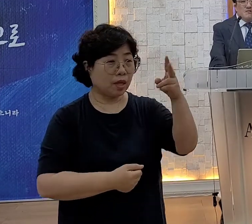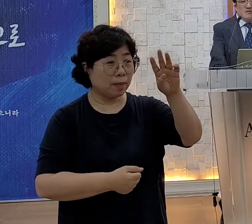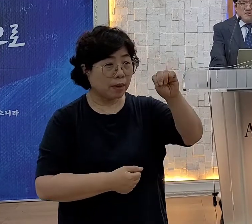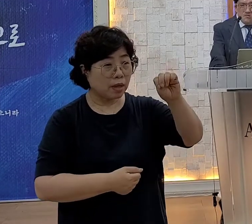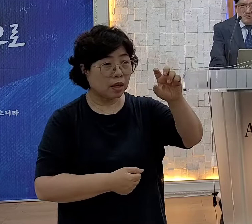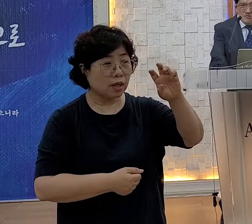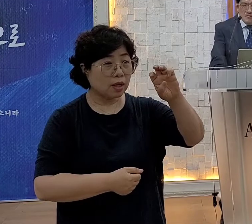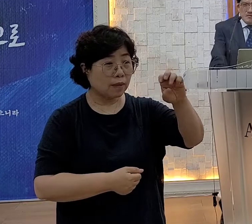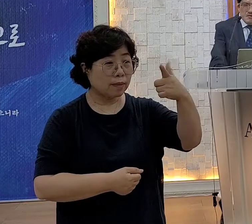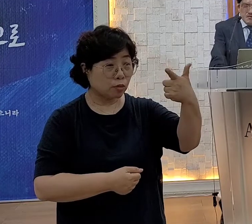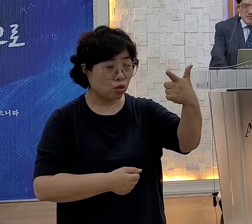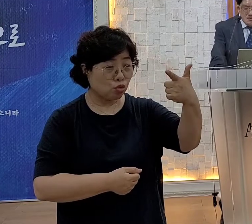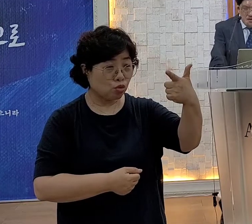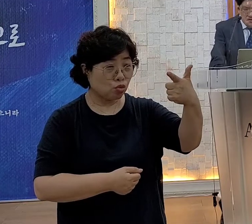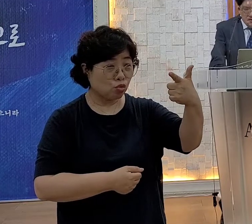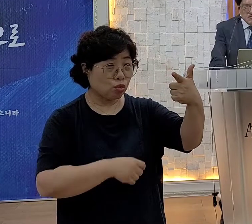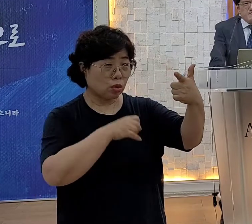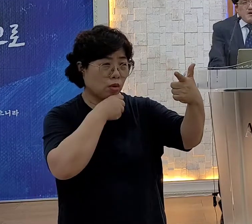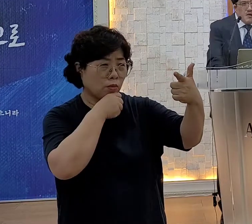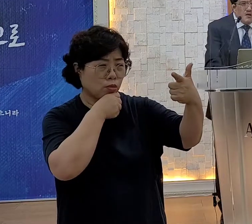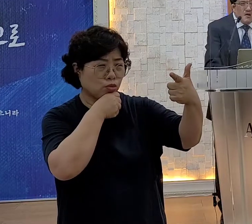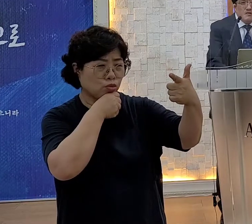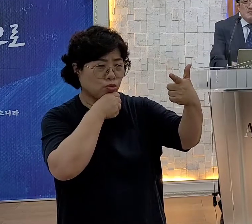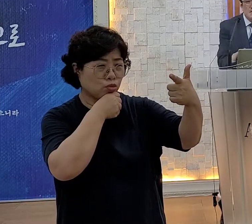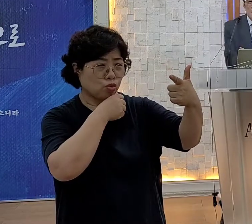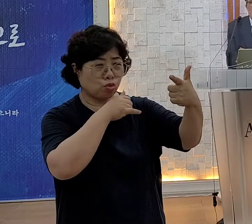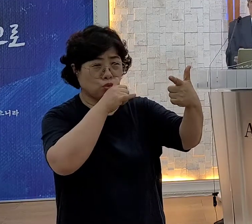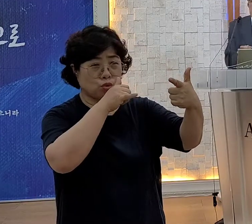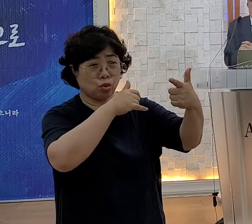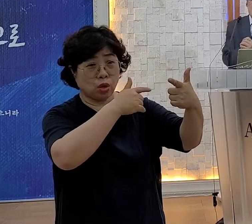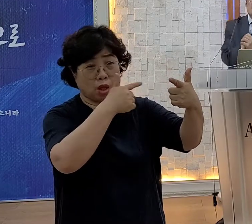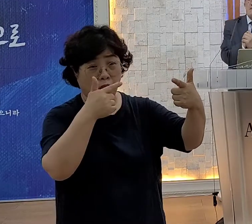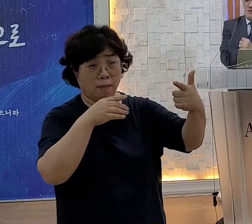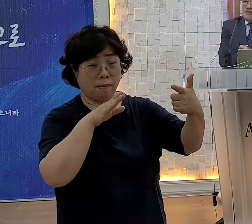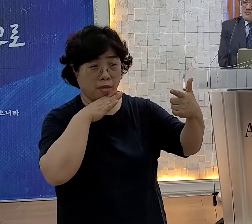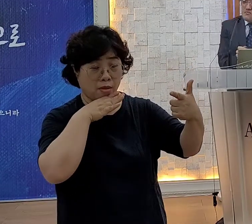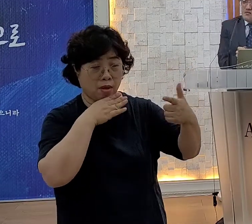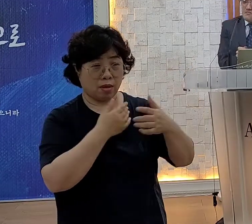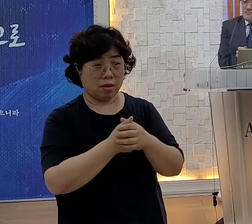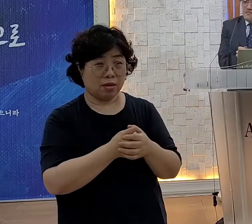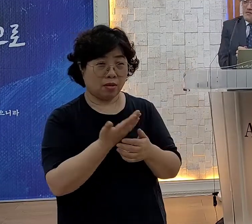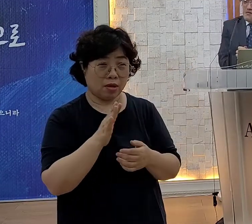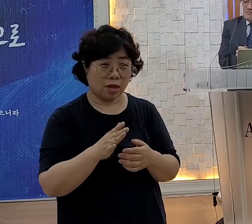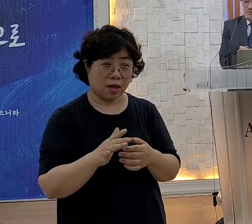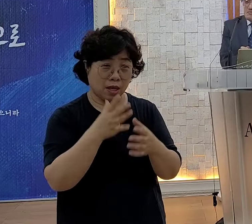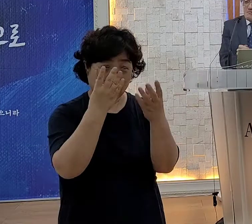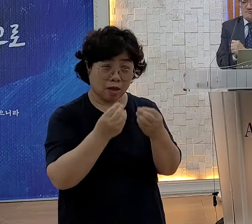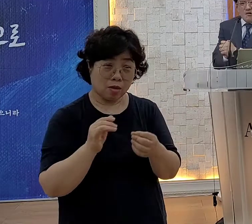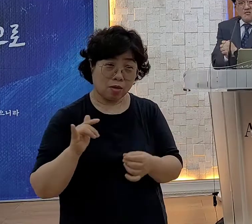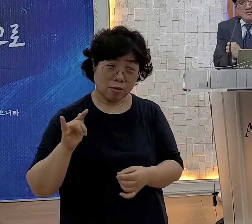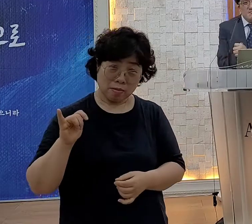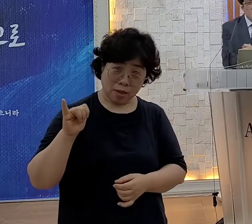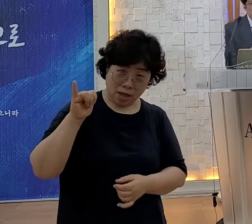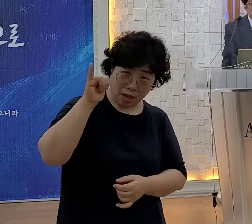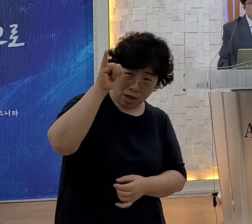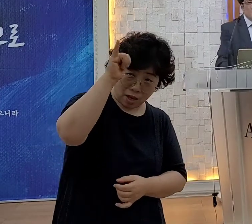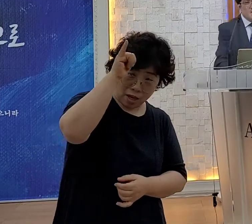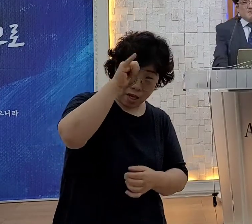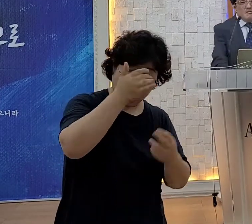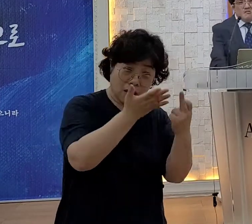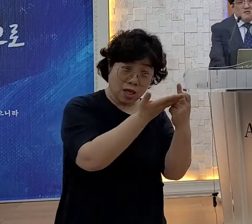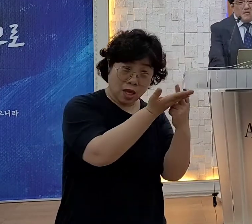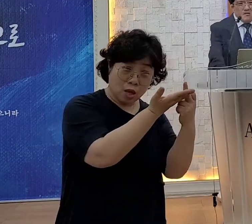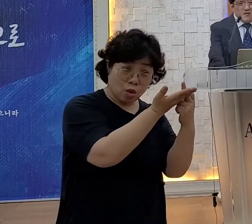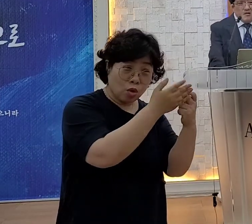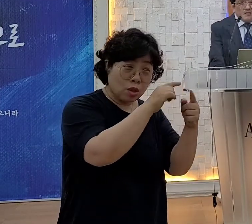236cm 뛴 그 기록, 여러분, 그 대단하지만 만약에 우리가 비행기를 타고 간다 칩시다. 뭐, 제주도라든지, 뭐, 저기,